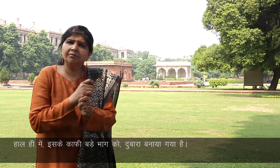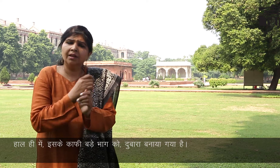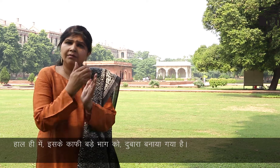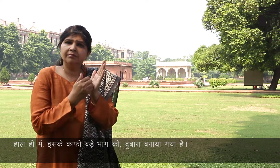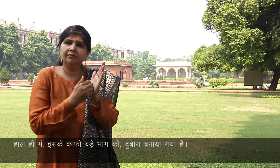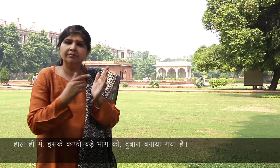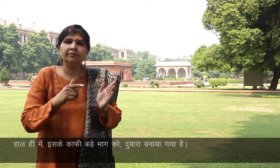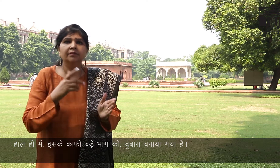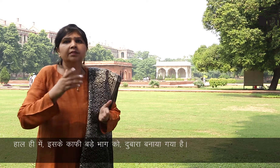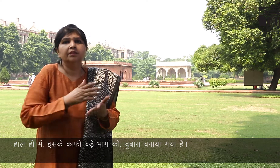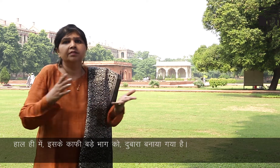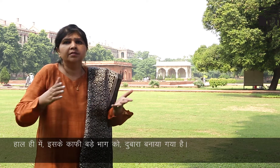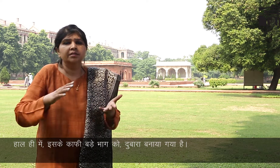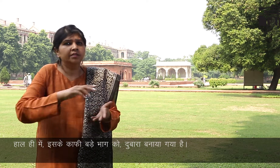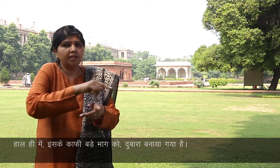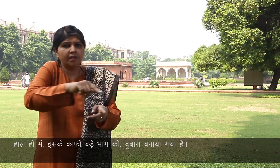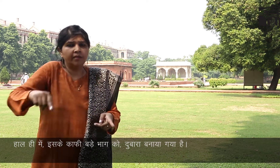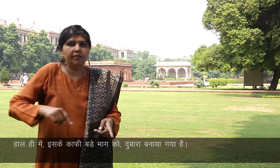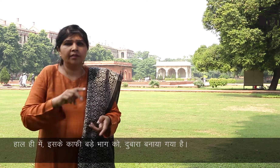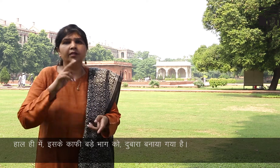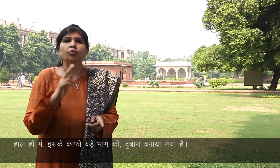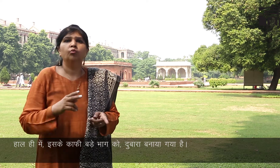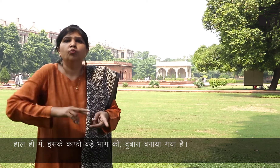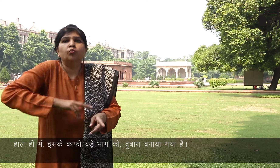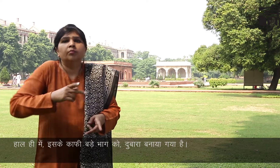में इसके काफी बड़े भाग को दोबारा बनाया गया है।